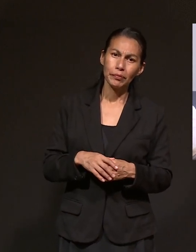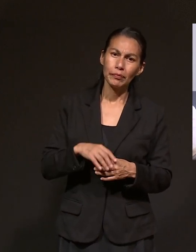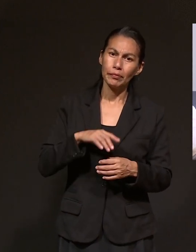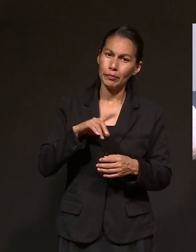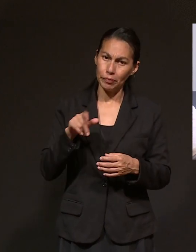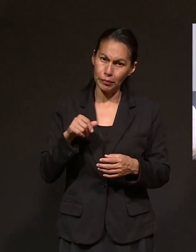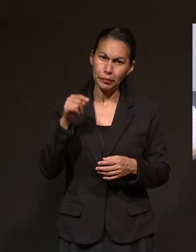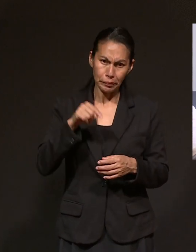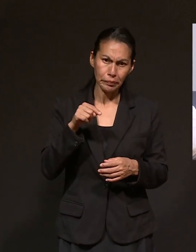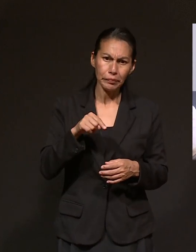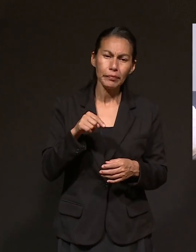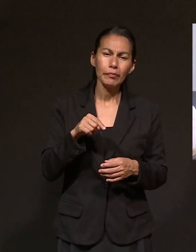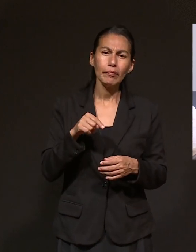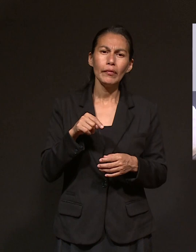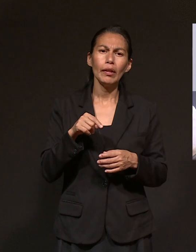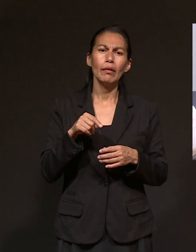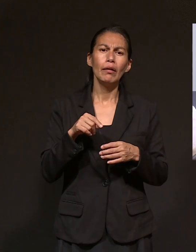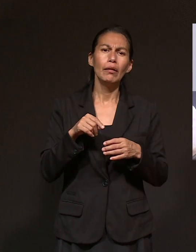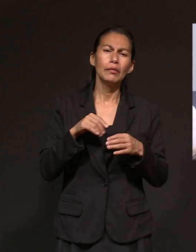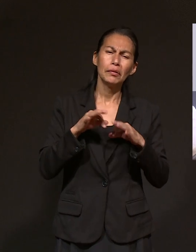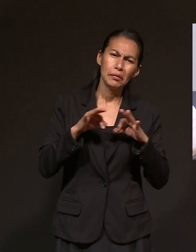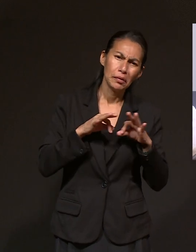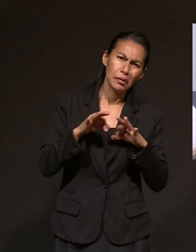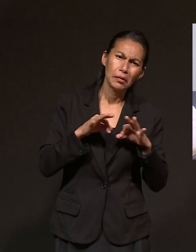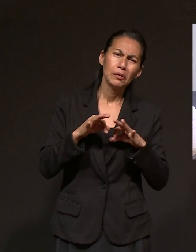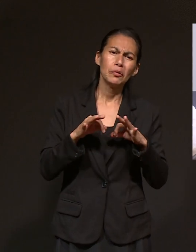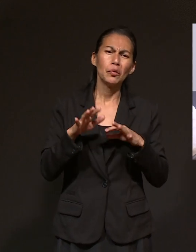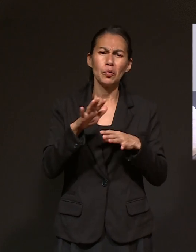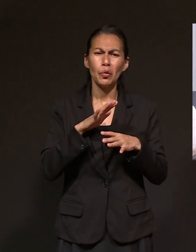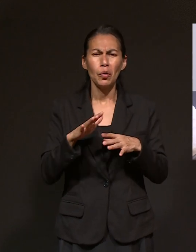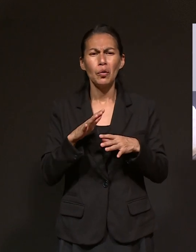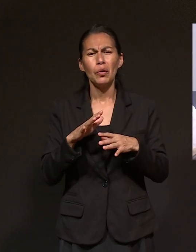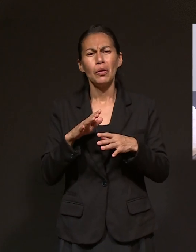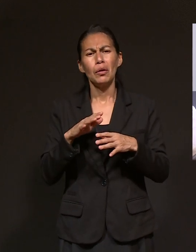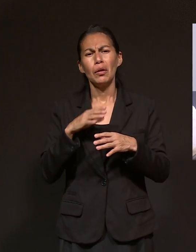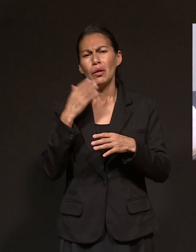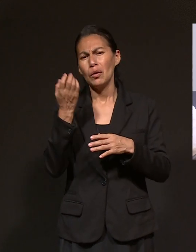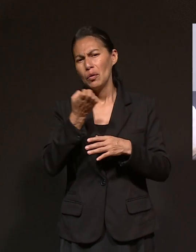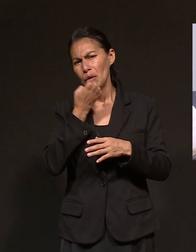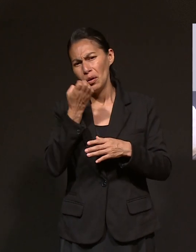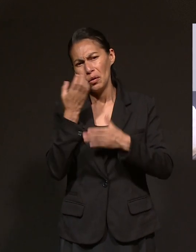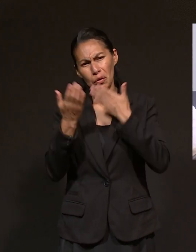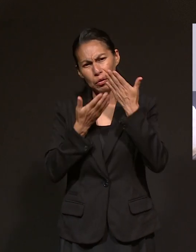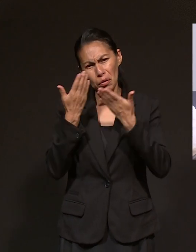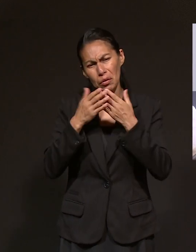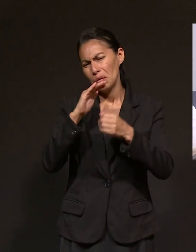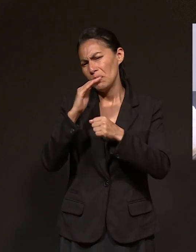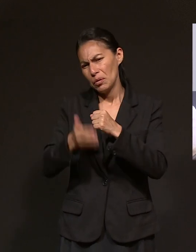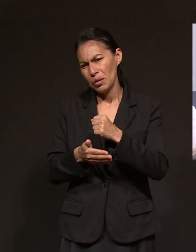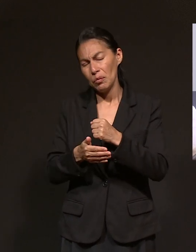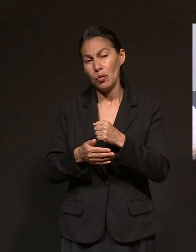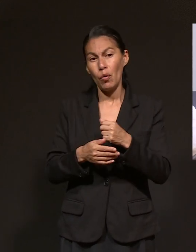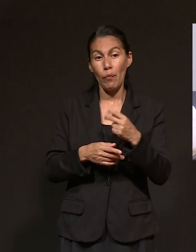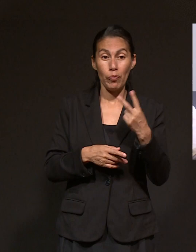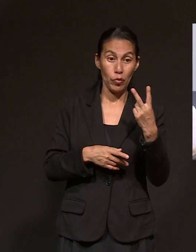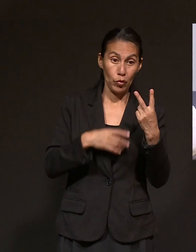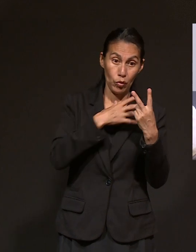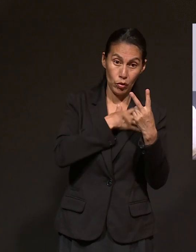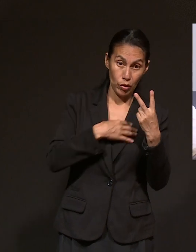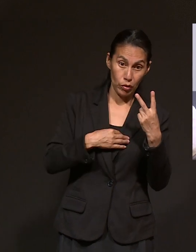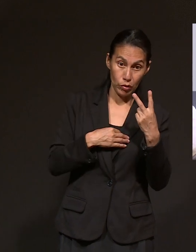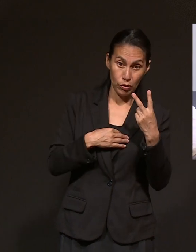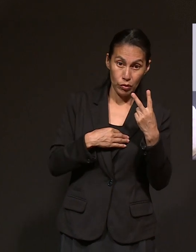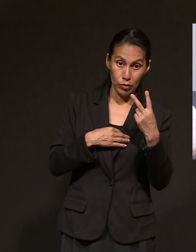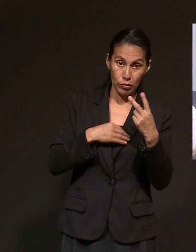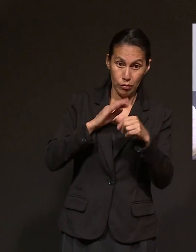recibimos un llamado. Ya estando aquí al término de mi carrera, me casé. Este, tuvimos dos hijos.